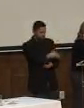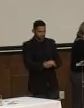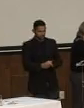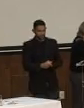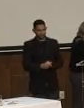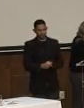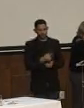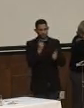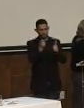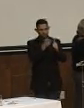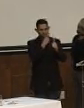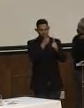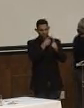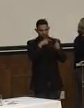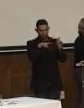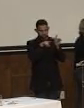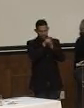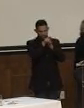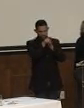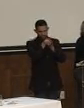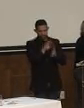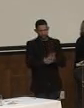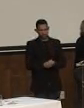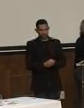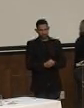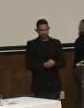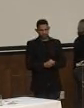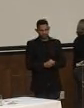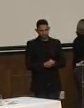Vamos lá para a primeira pergunta.